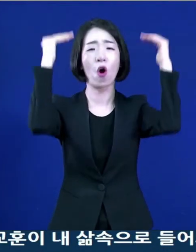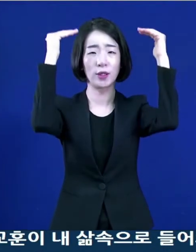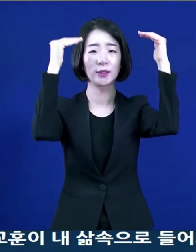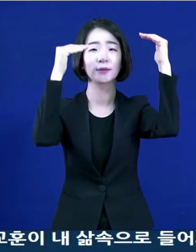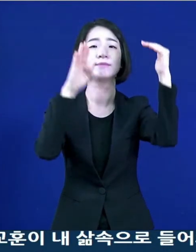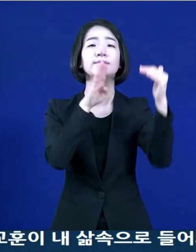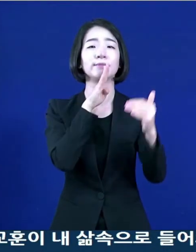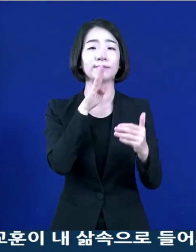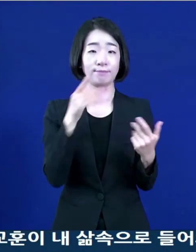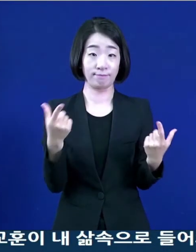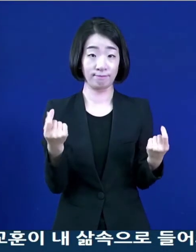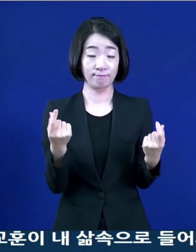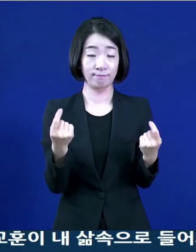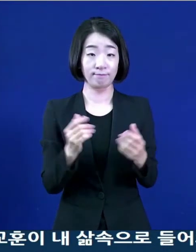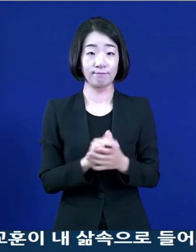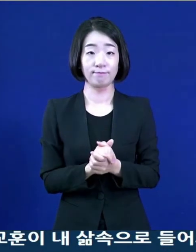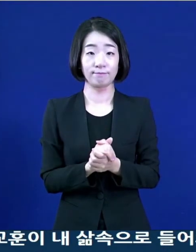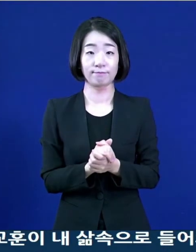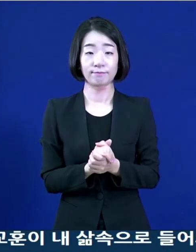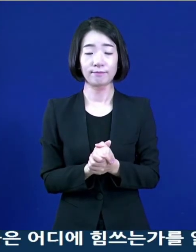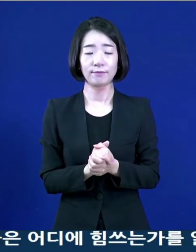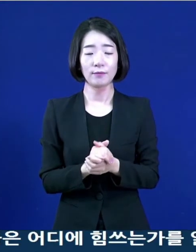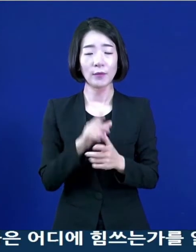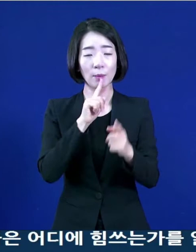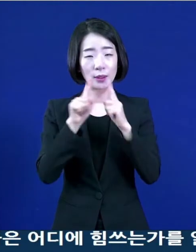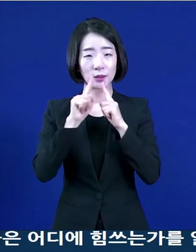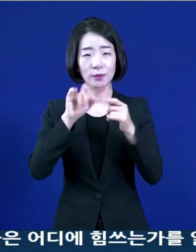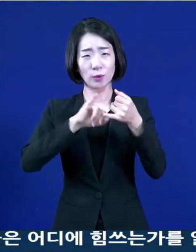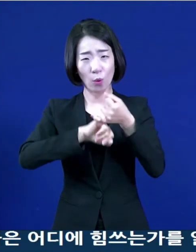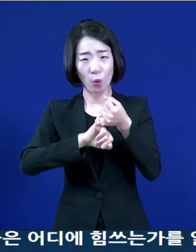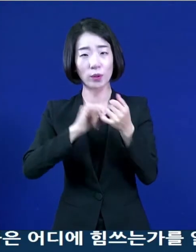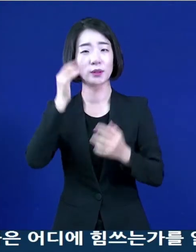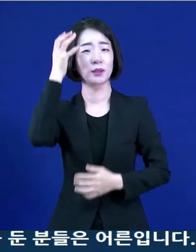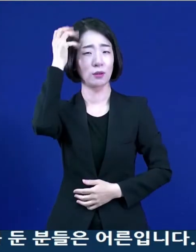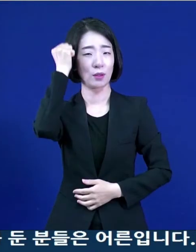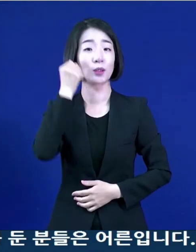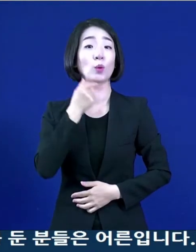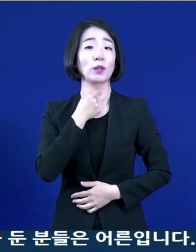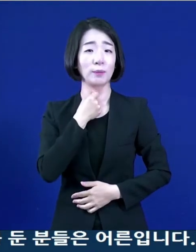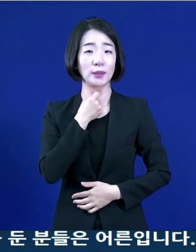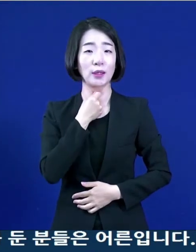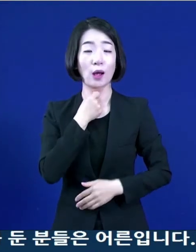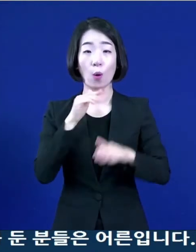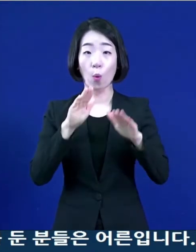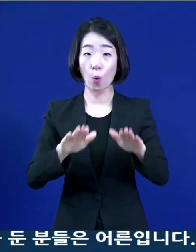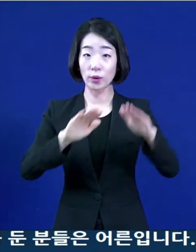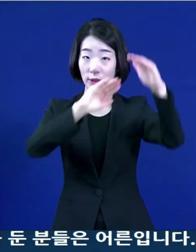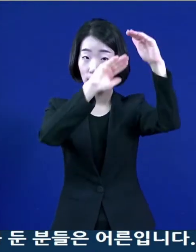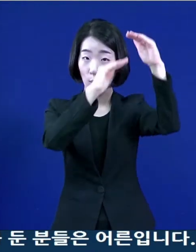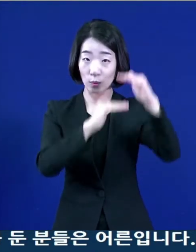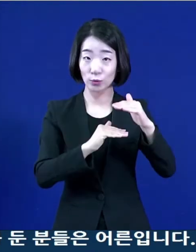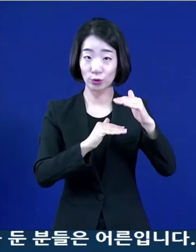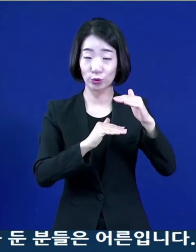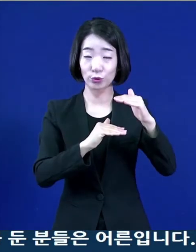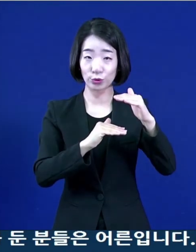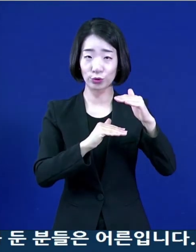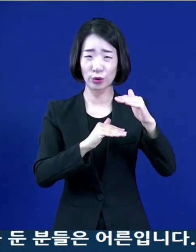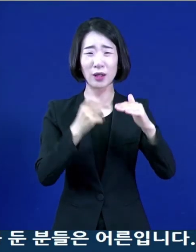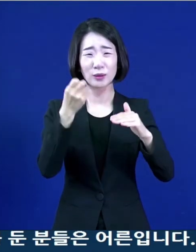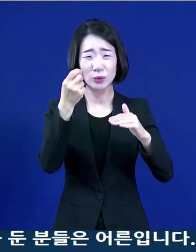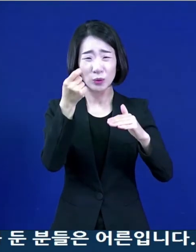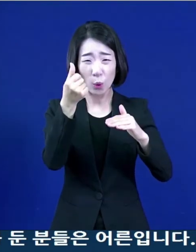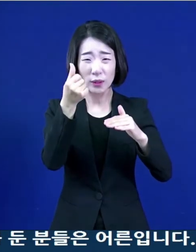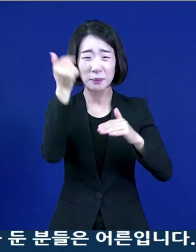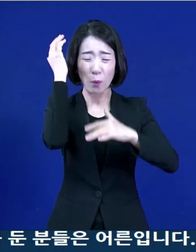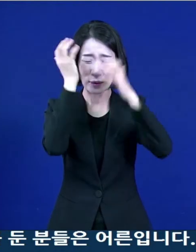바르게 세워질 수 있기를 소망합니다. 자, 이 내용을 한번 보겠는데 내용이 좀